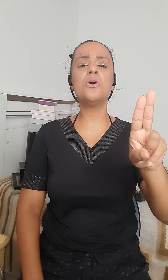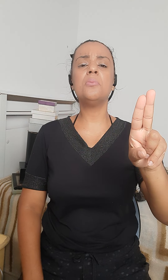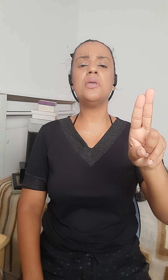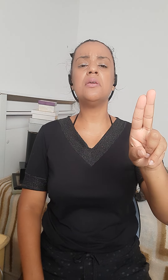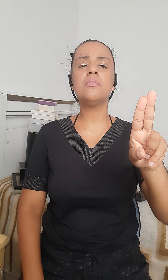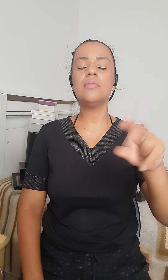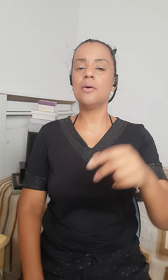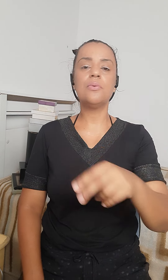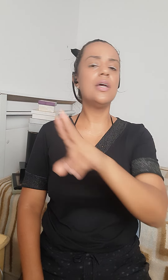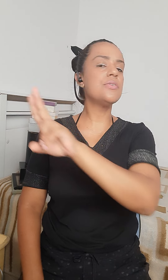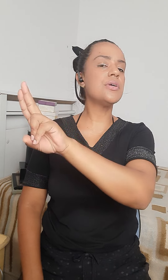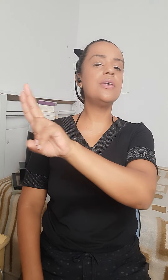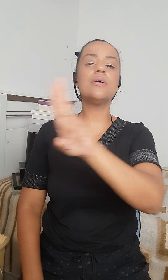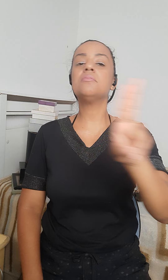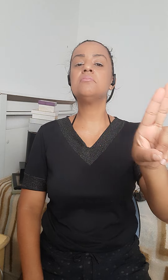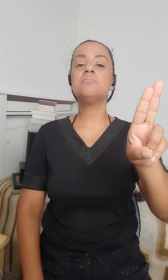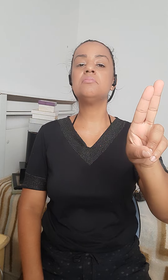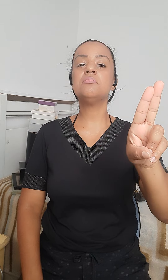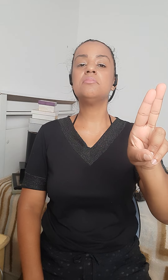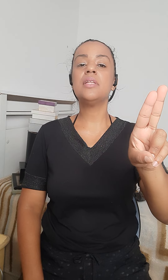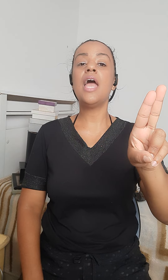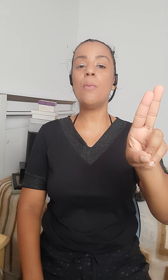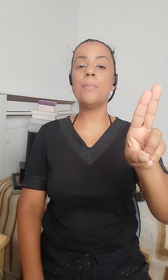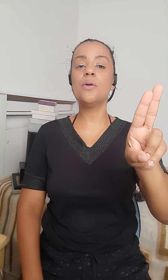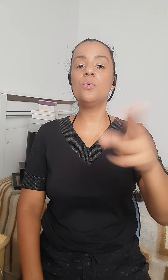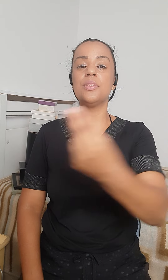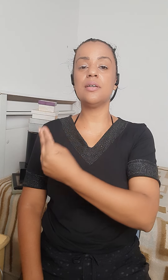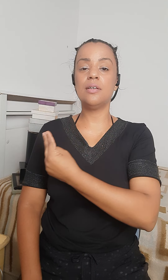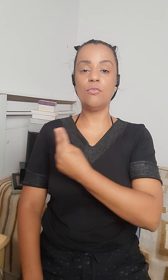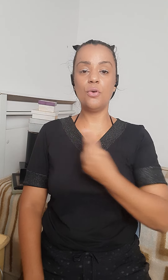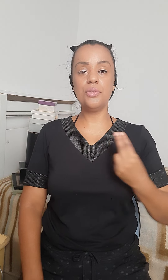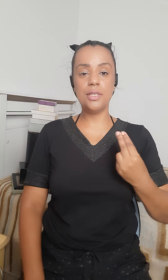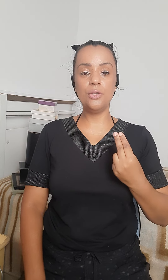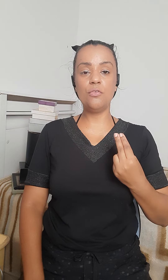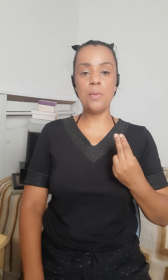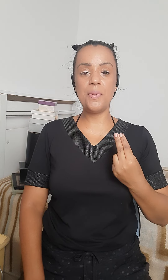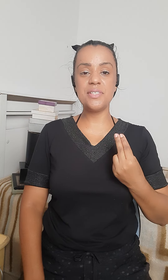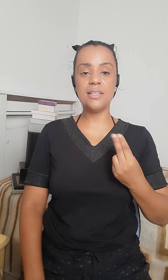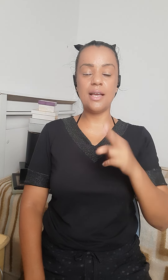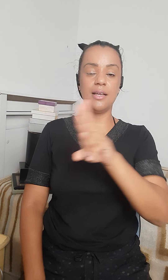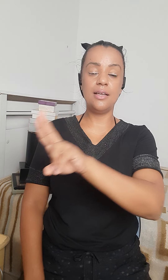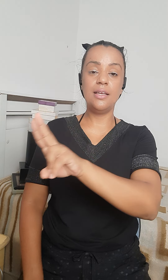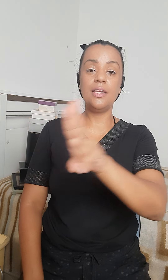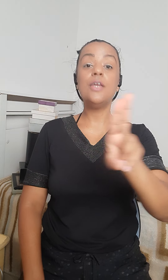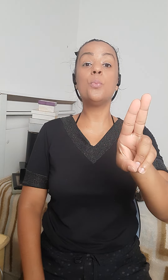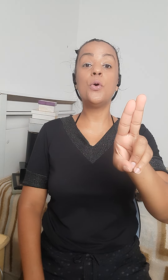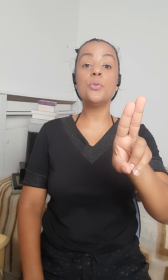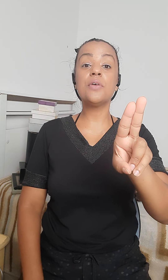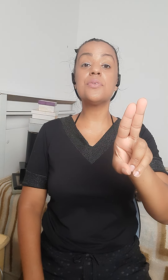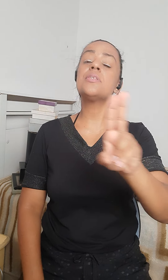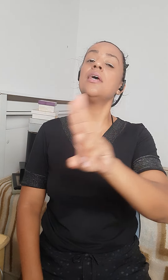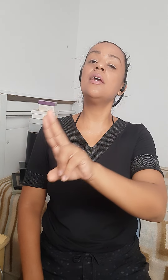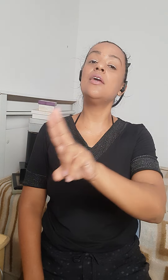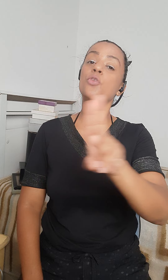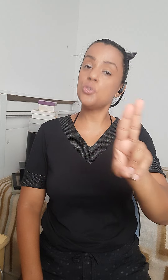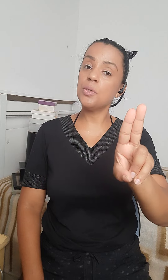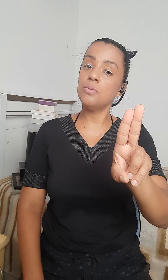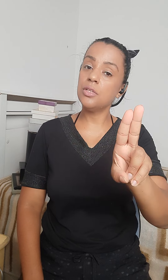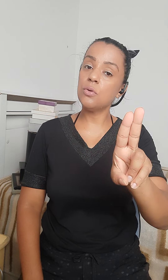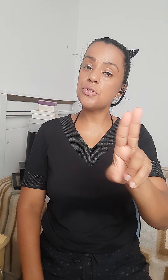nome. Não, é só aqui, ó. É uma pergunta. Voltando, eu vou me apresentar. Eu pondo pra você, eu tô te perguntando qual é o seu